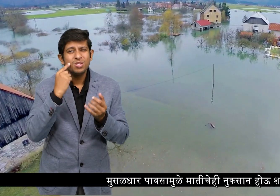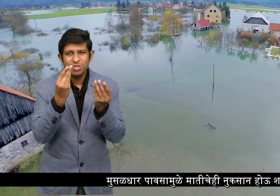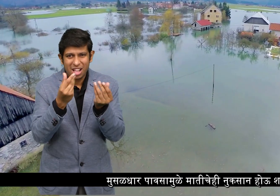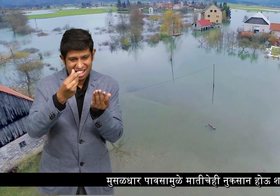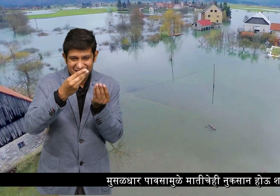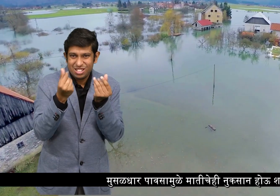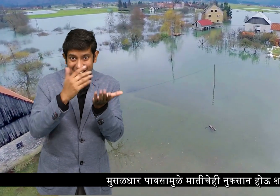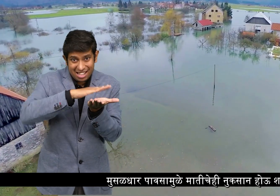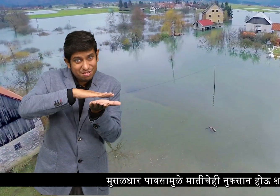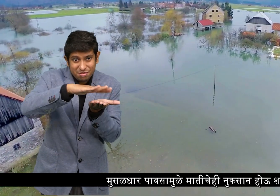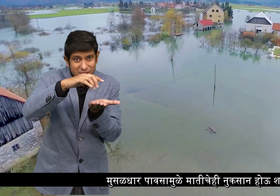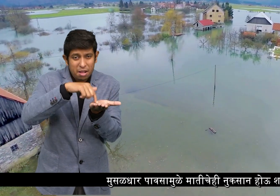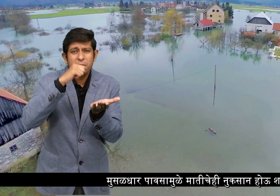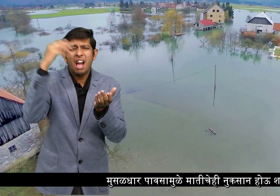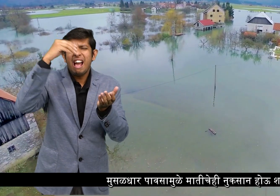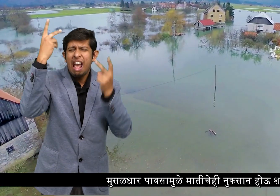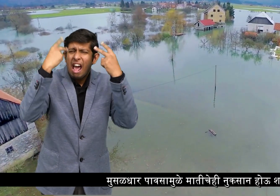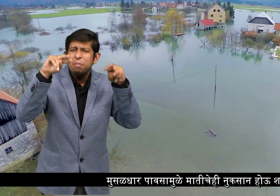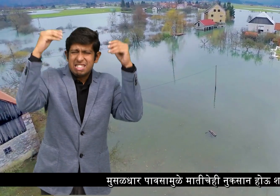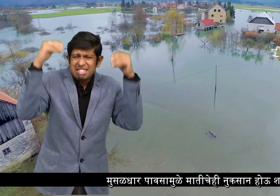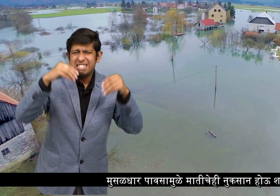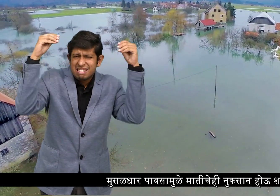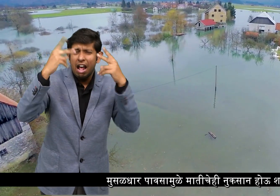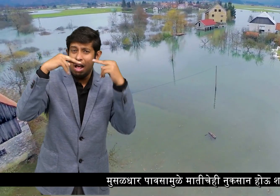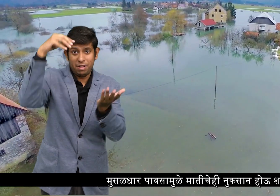मुसळधार पावसामुळे मातीचेही नुकसान होऊ शकते.